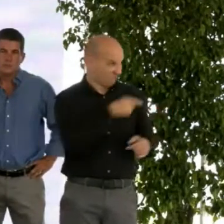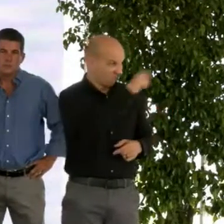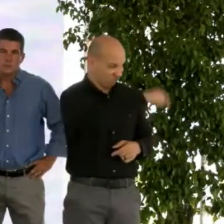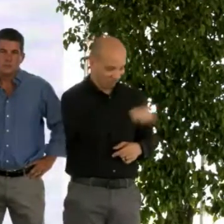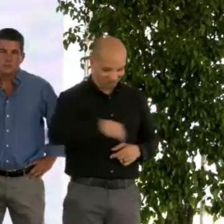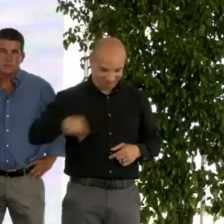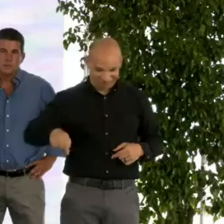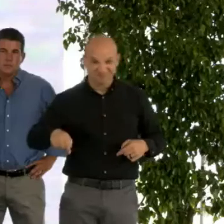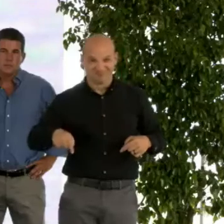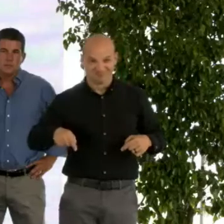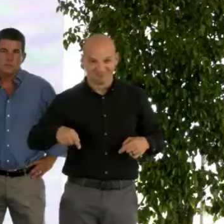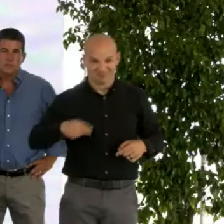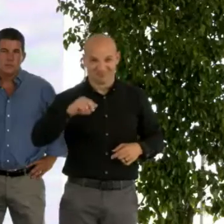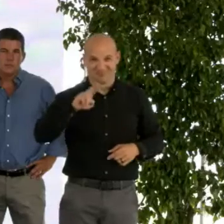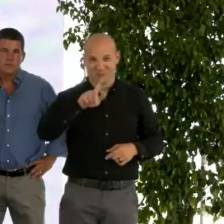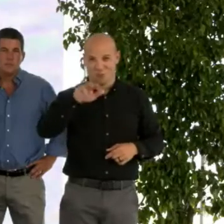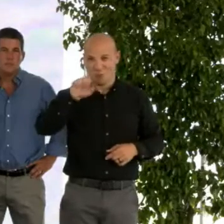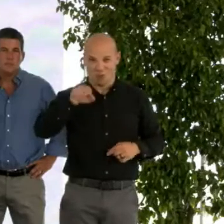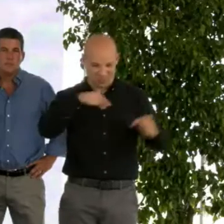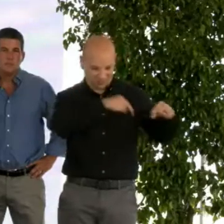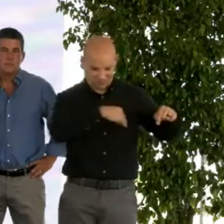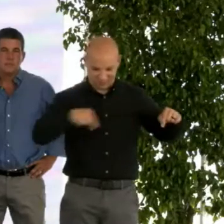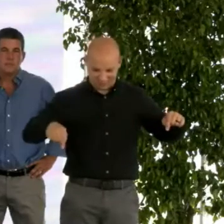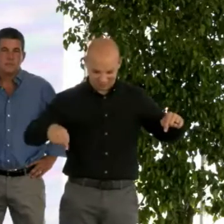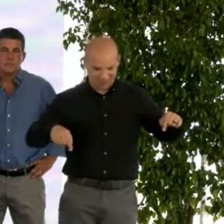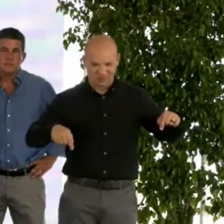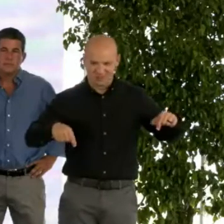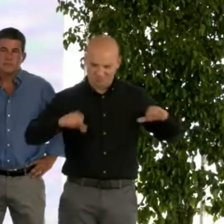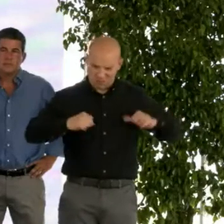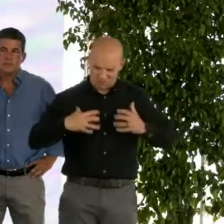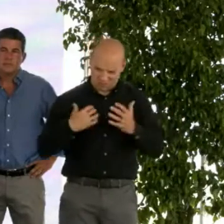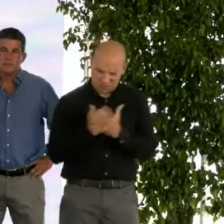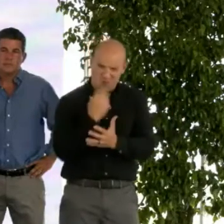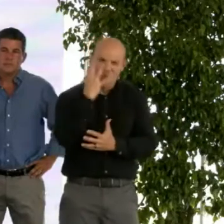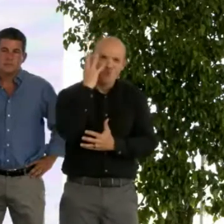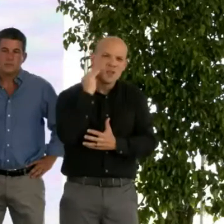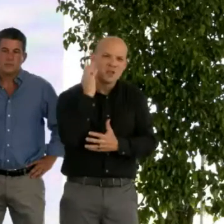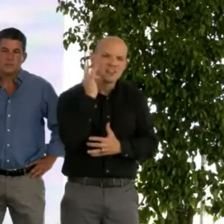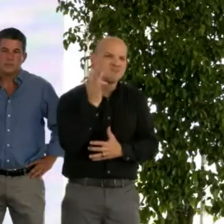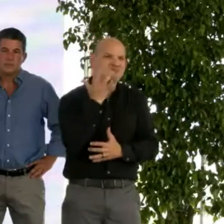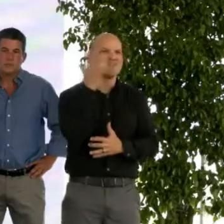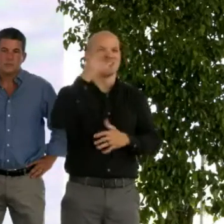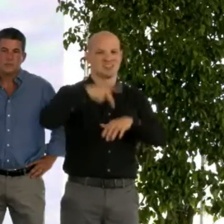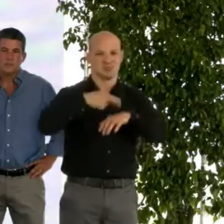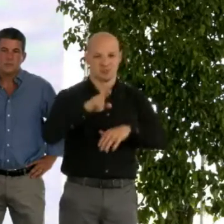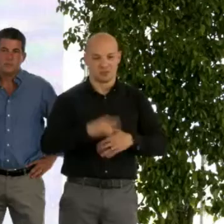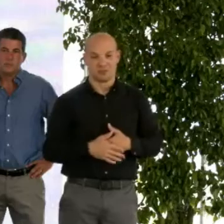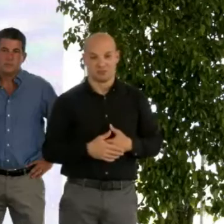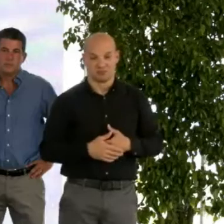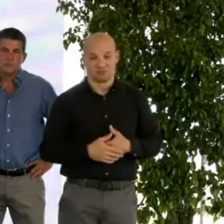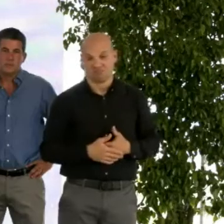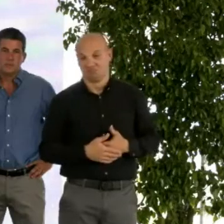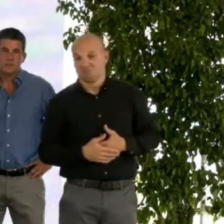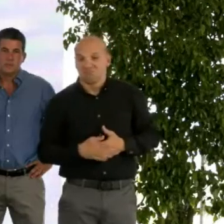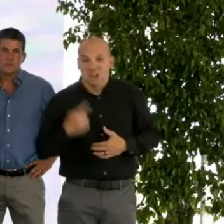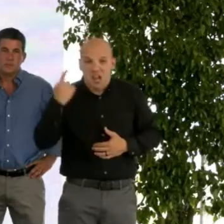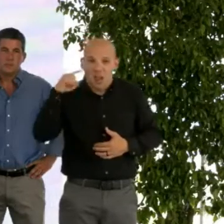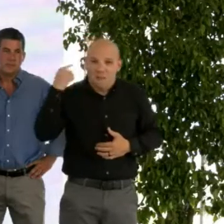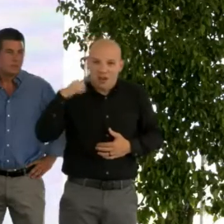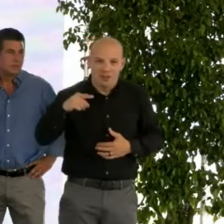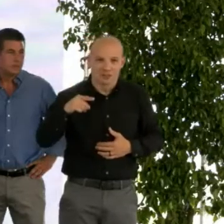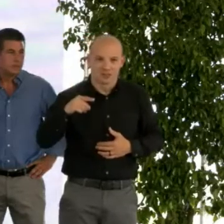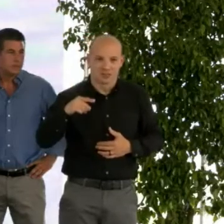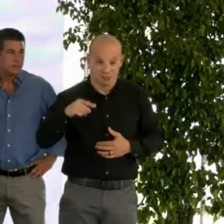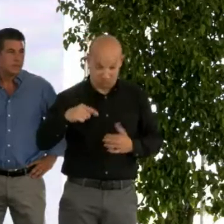que tengamos una experiencia de Puerto Rico. Y entonces, ¿cuál es la meta? La meta es que eso los motive a